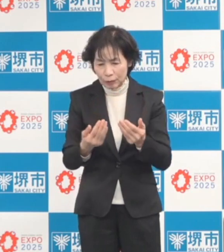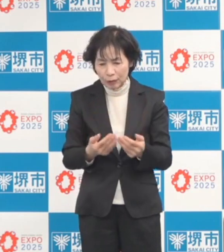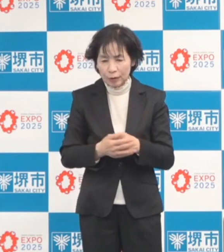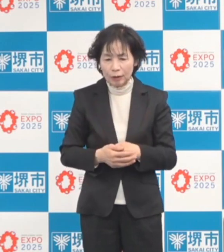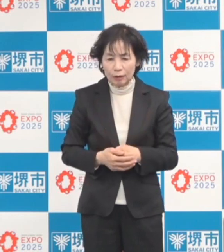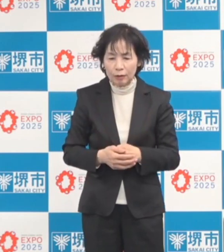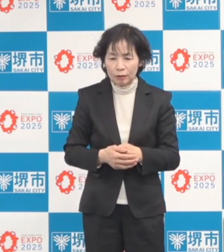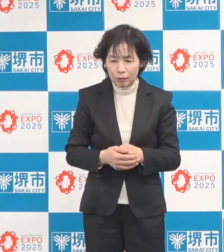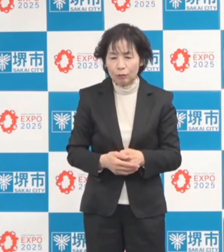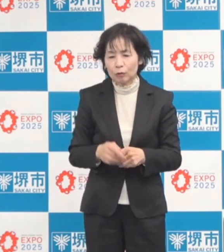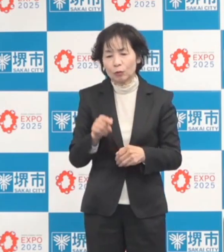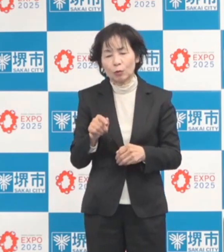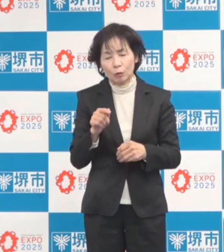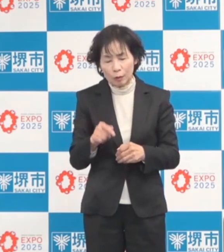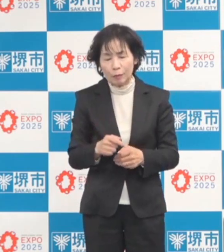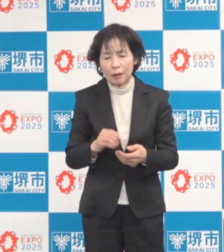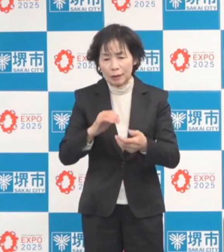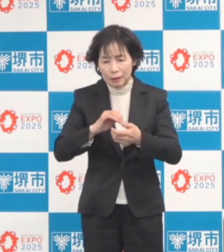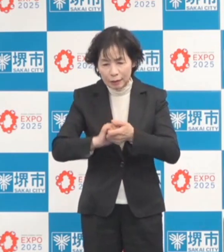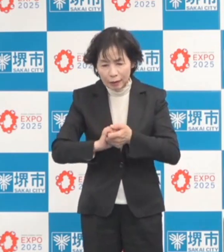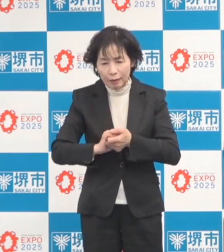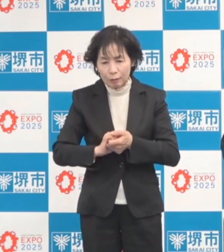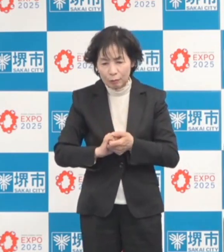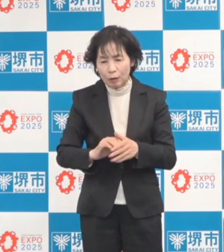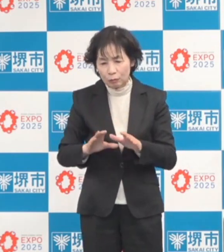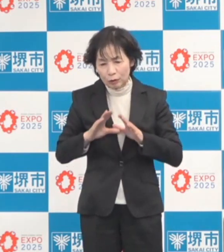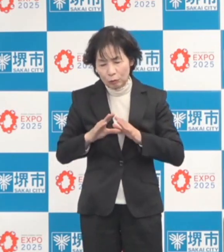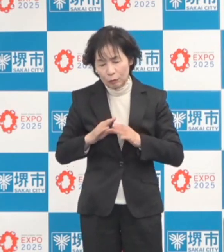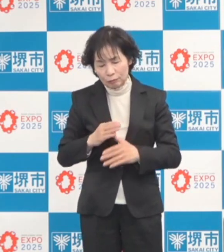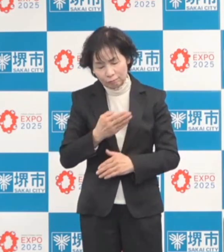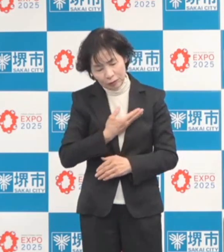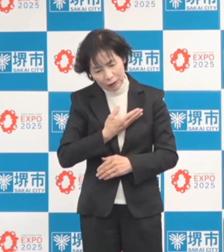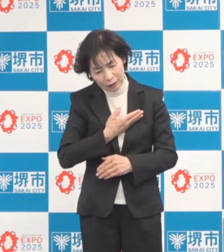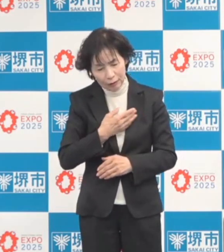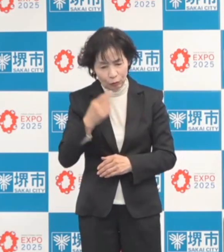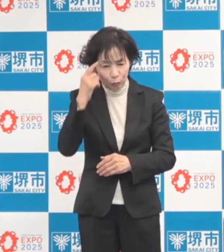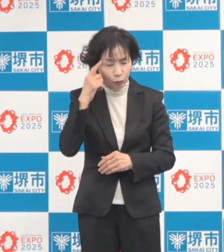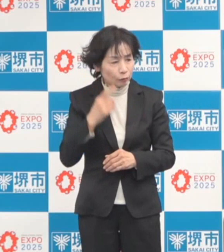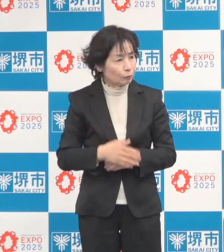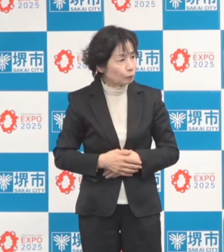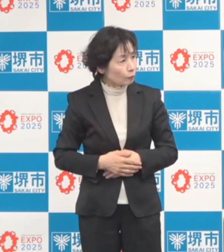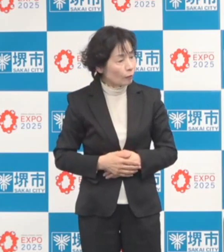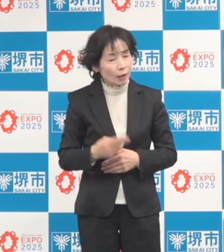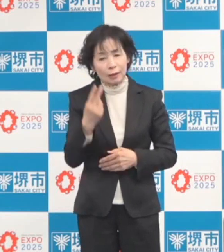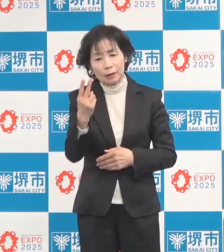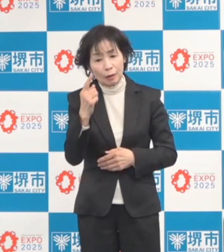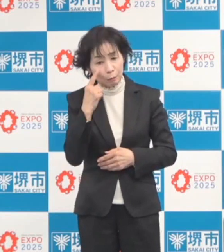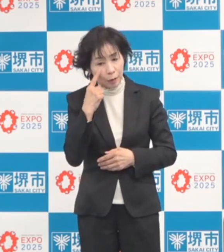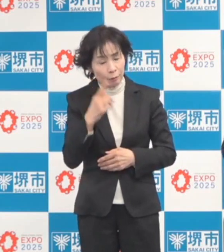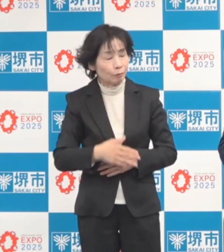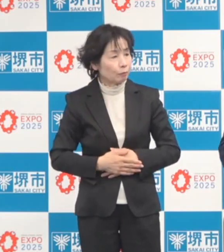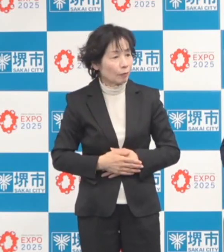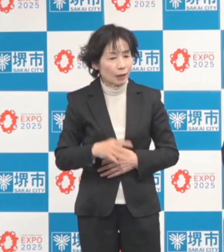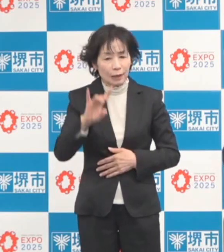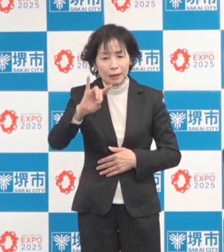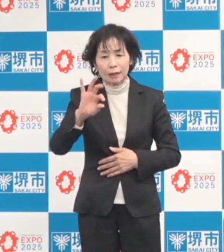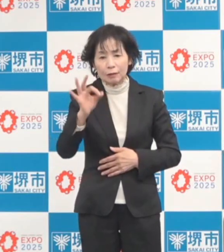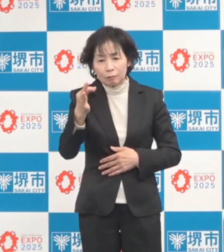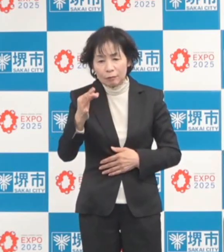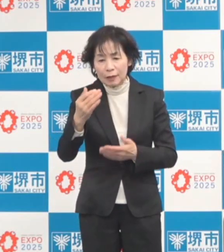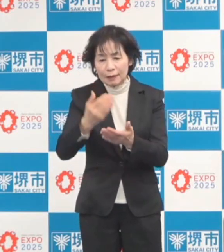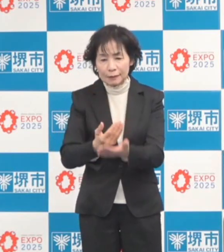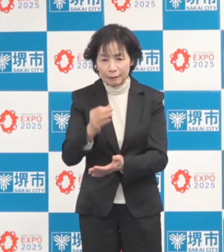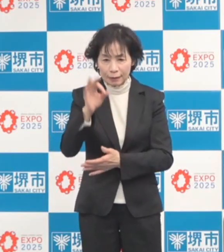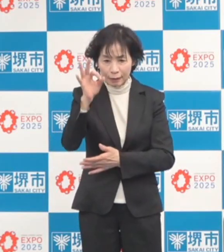定受け止めざるを得ないかなと思っております。そして基金2点目ですね、基金残高